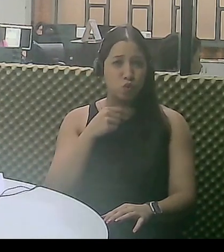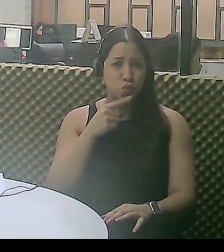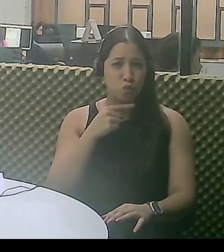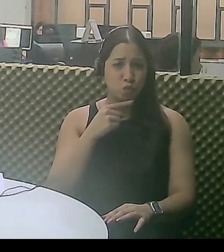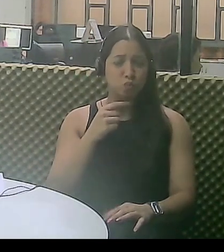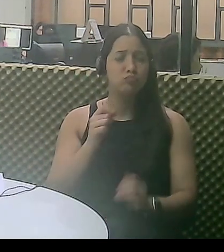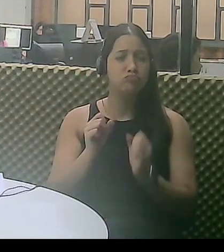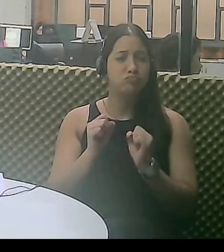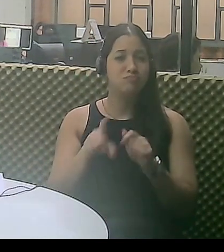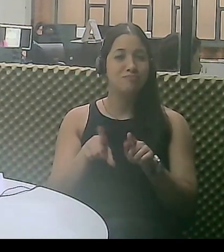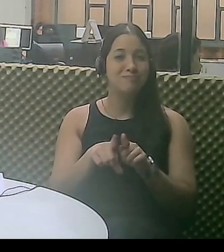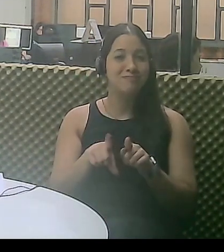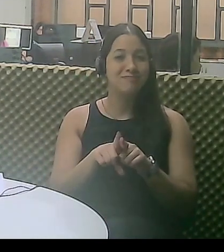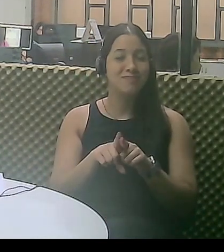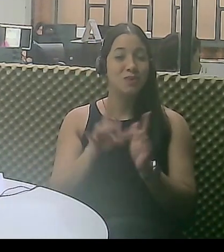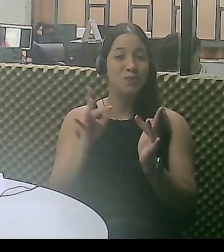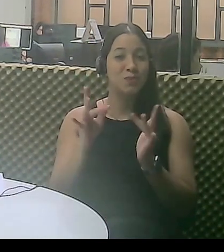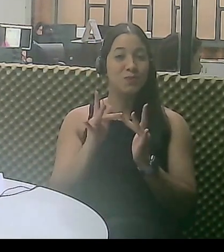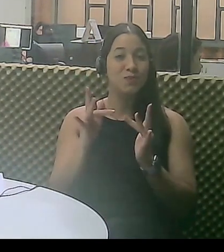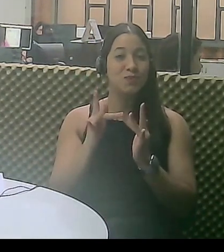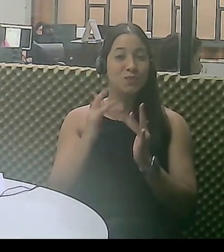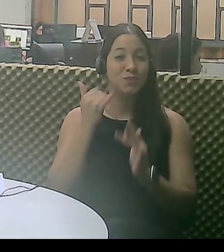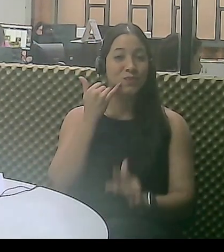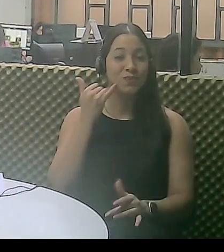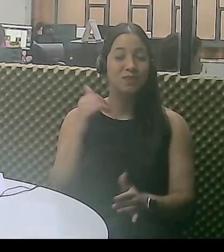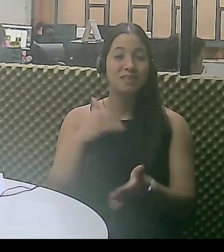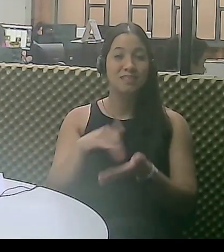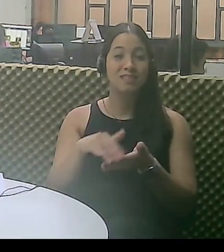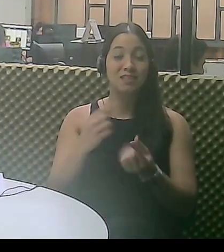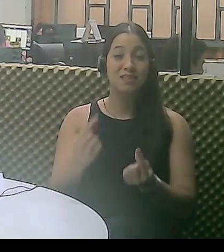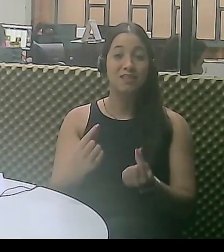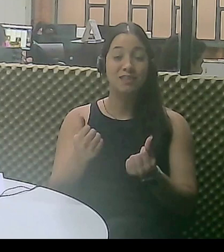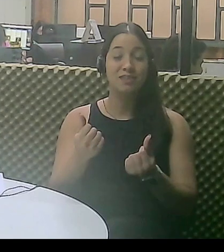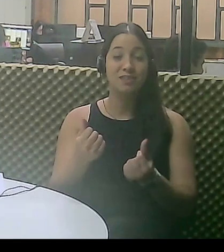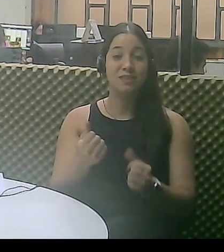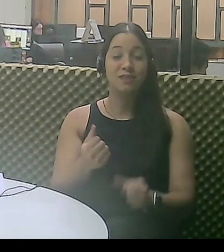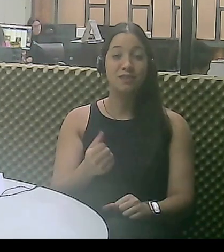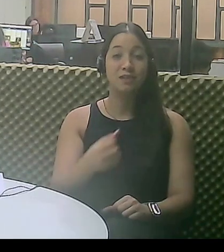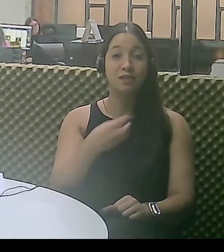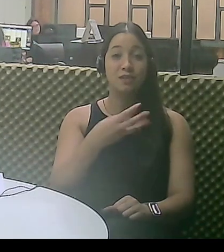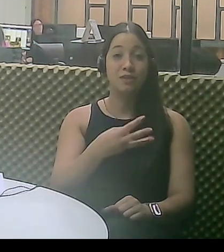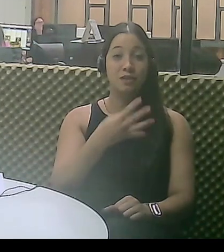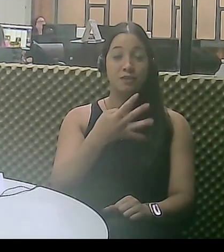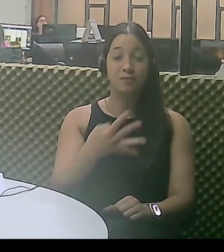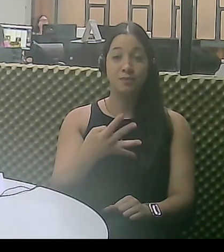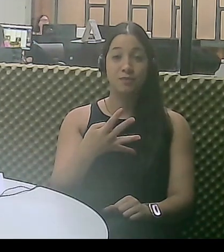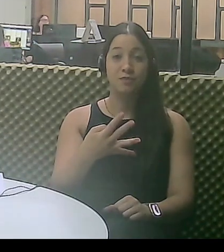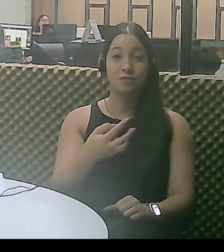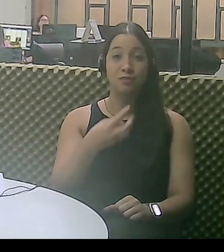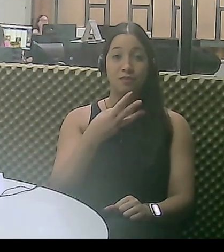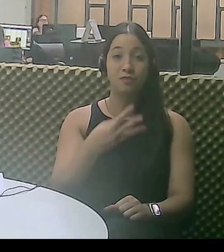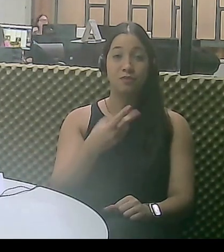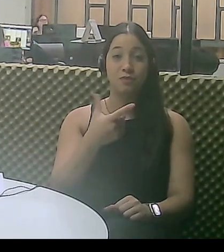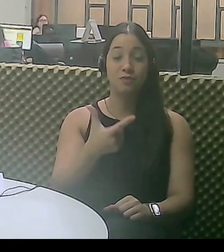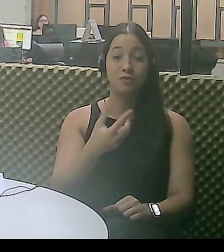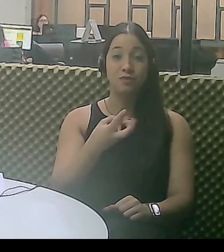é possível também entrar em contato com a Secretaria de Finanças pelo telefone